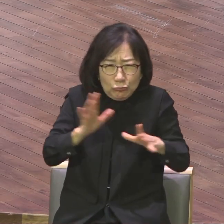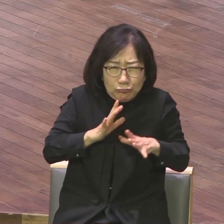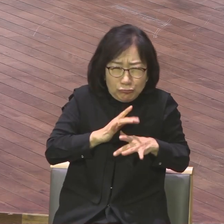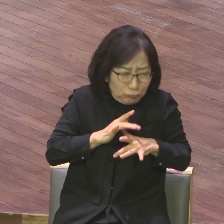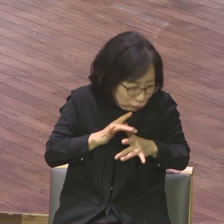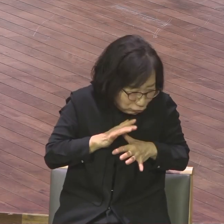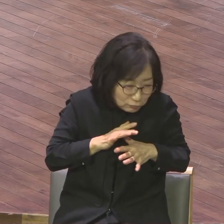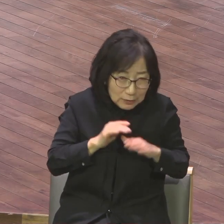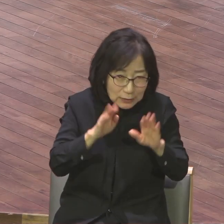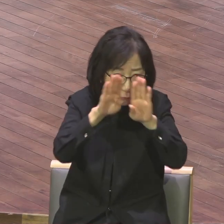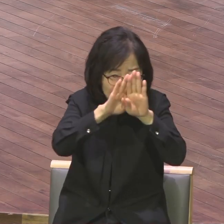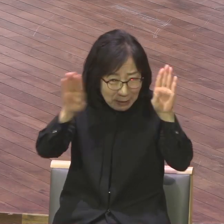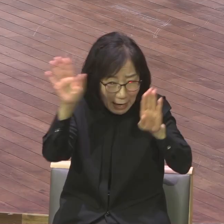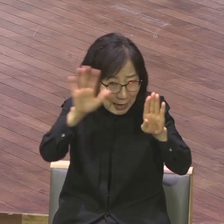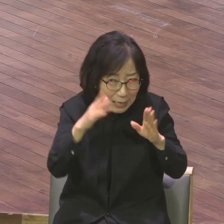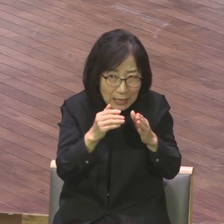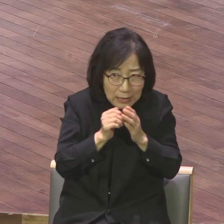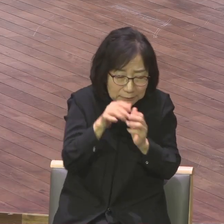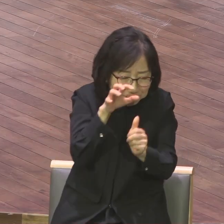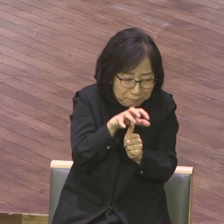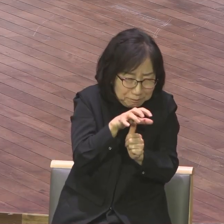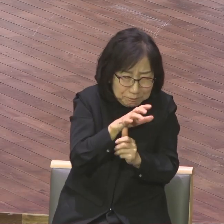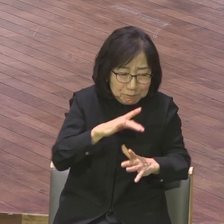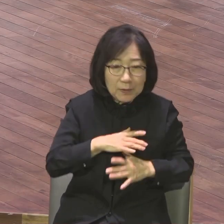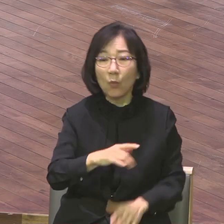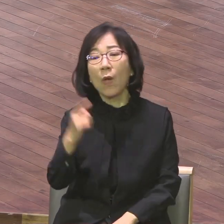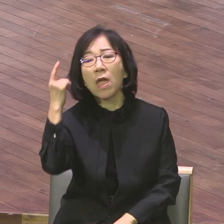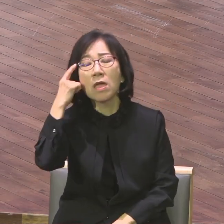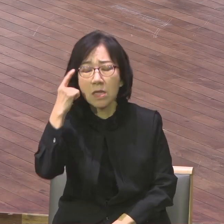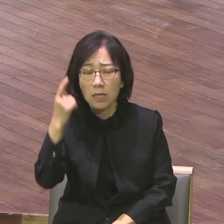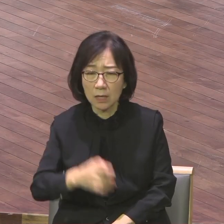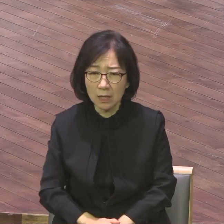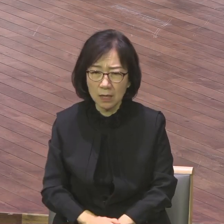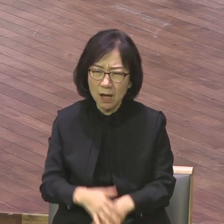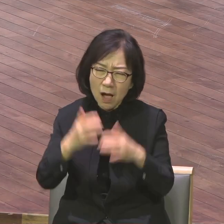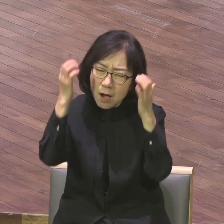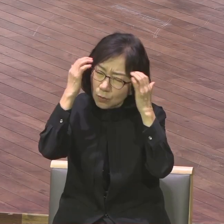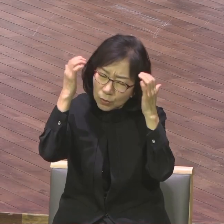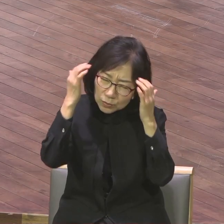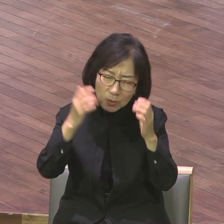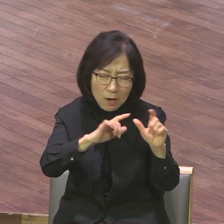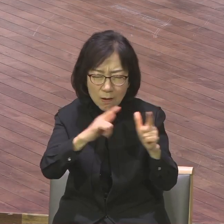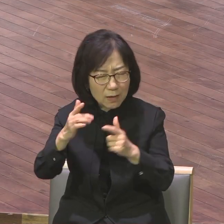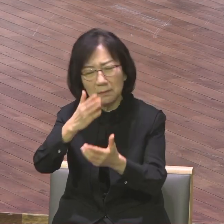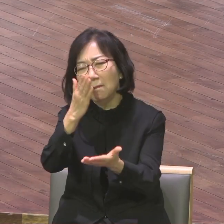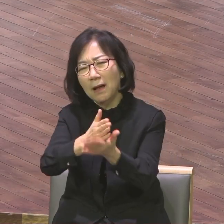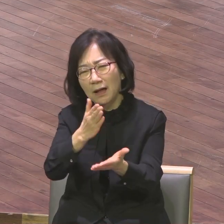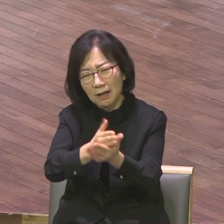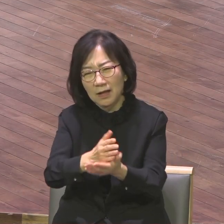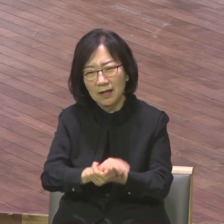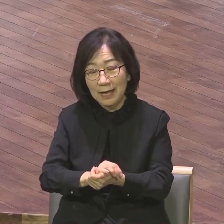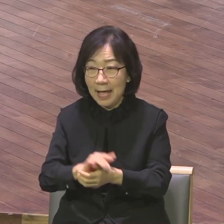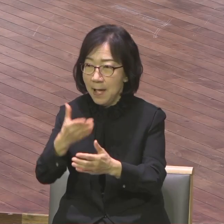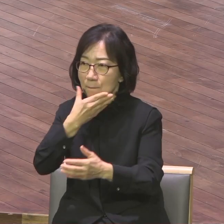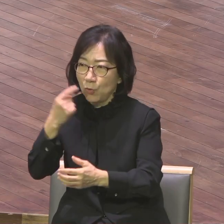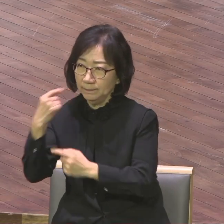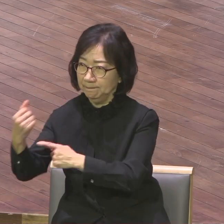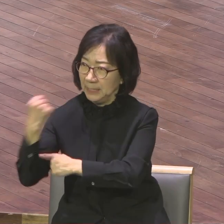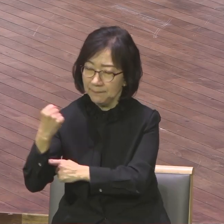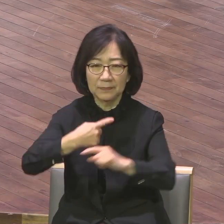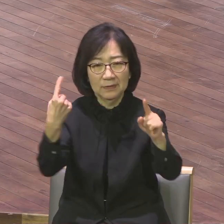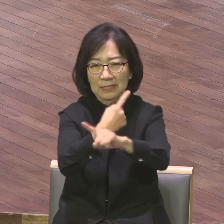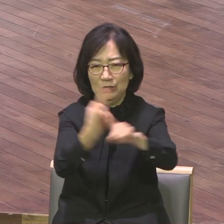두렵습니까? 무슨 불면증으로 무슨 고통 속의 질병이 다 복음은 치유할 수가